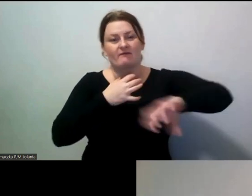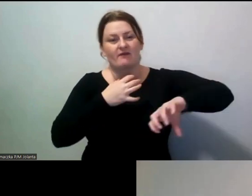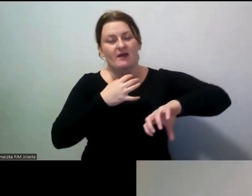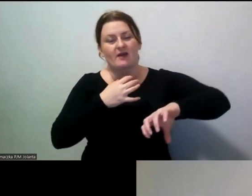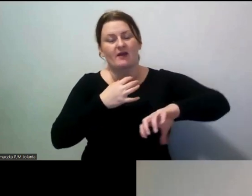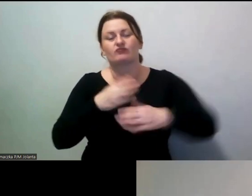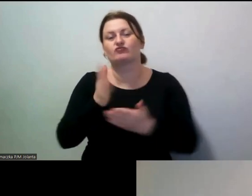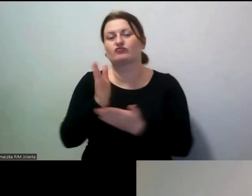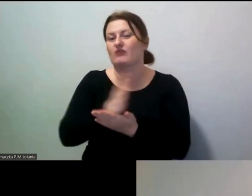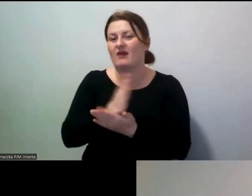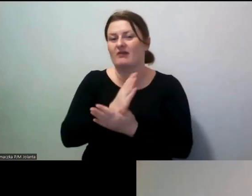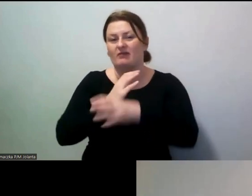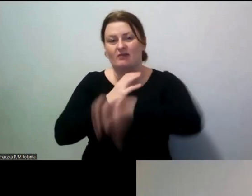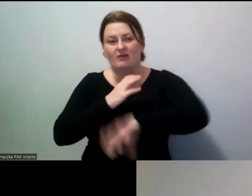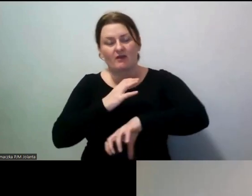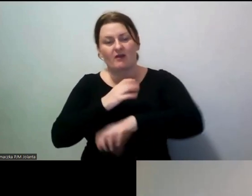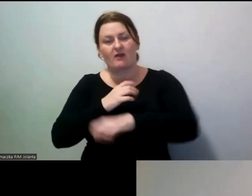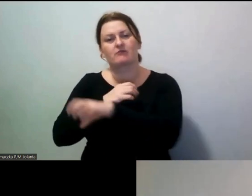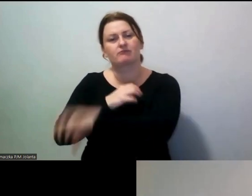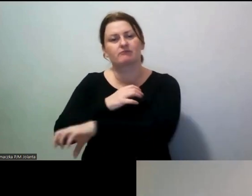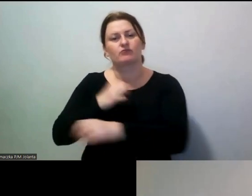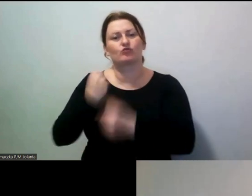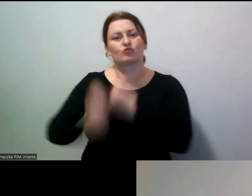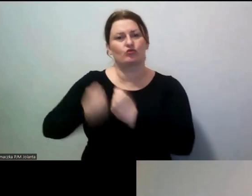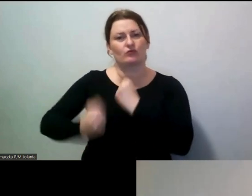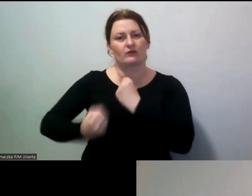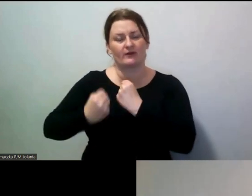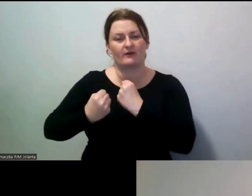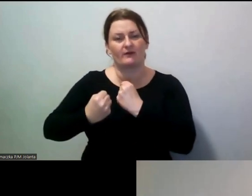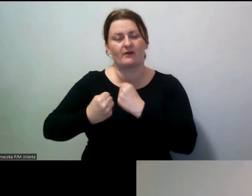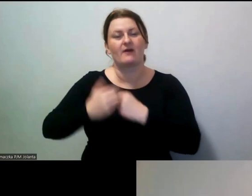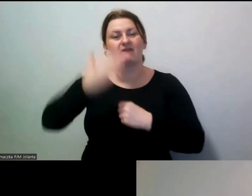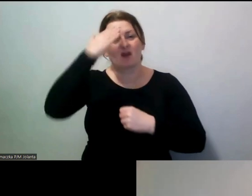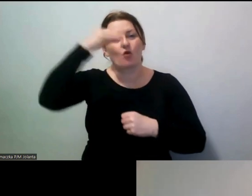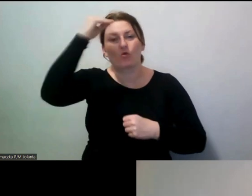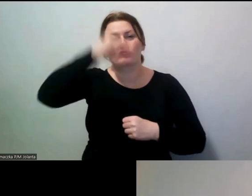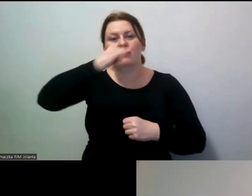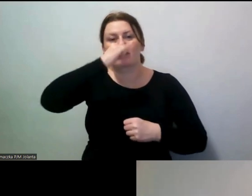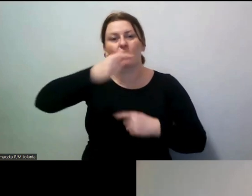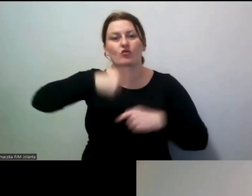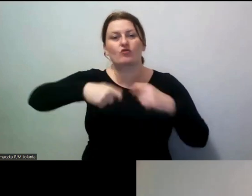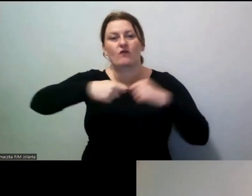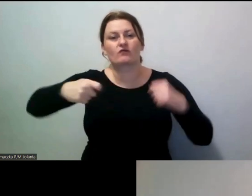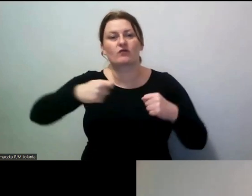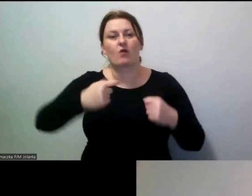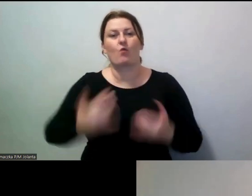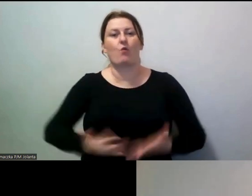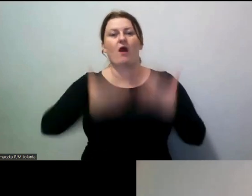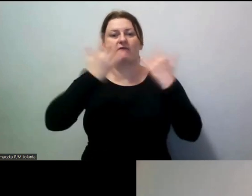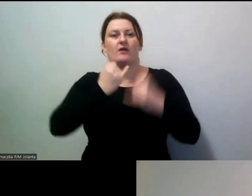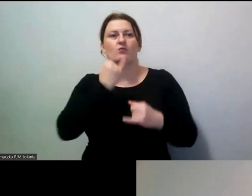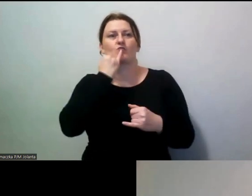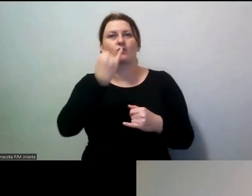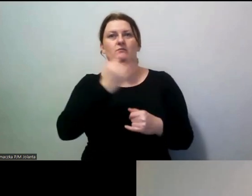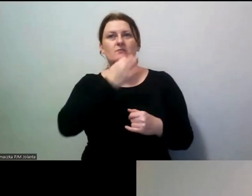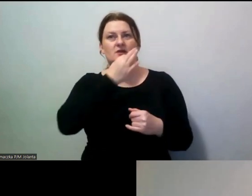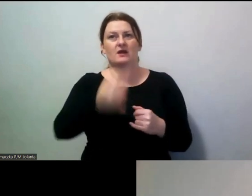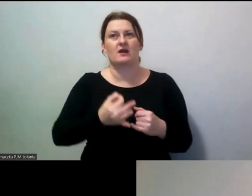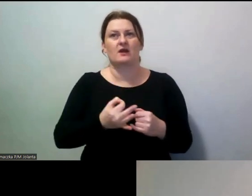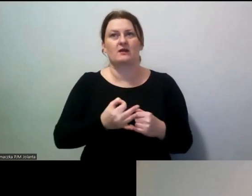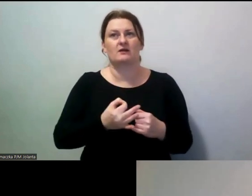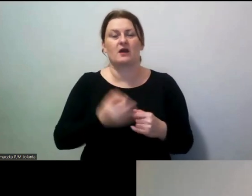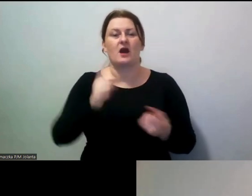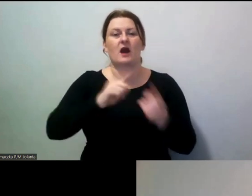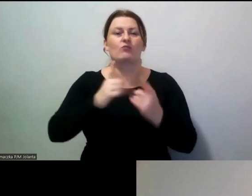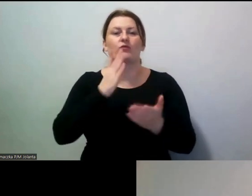średniej trudności i pytania bardzo trudne, bo wiadomo, że przecież uczeń nie może rozwiązywać testów, w którym są tylko pytania łatwe albo tylko pytania bardzo